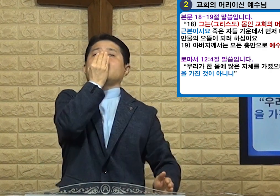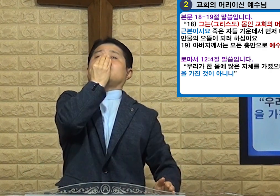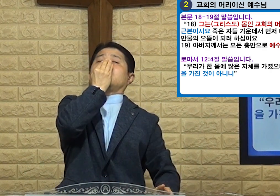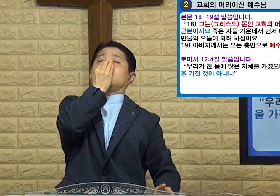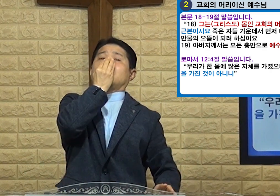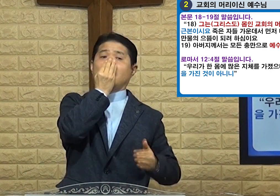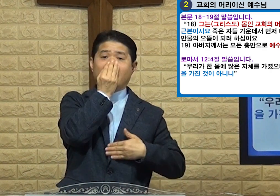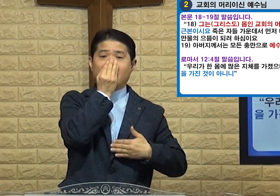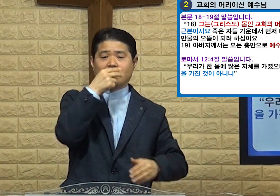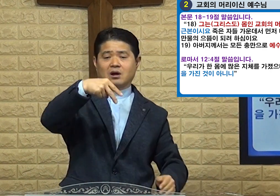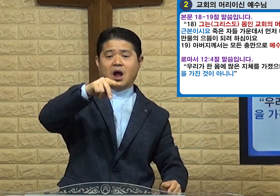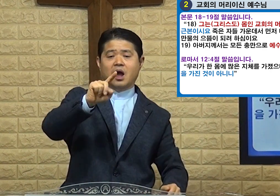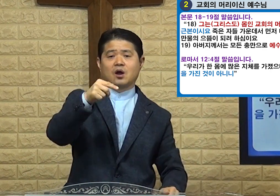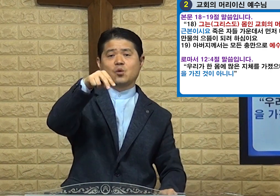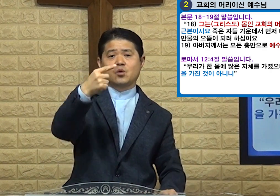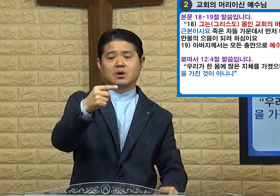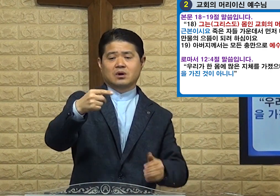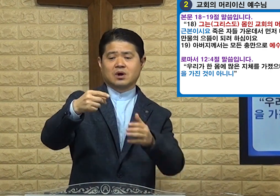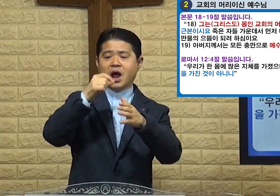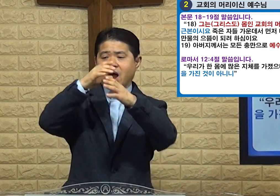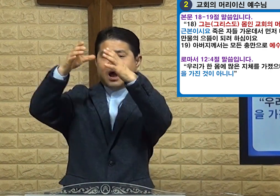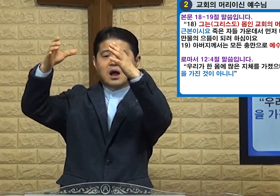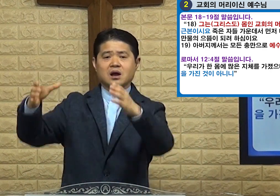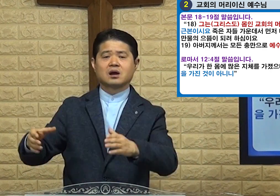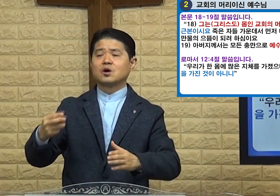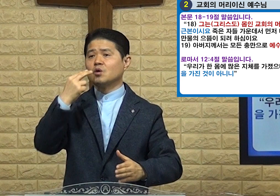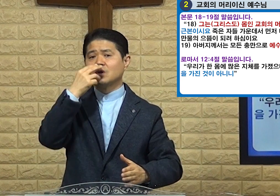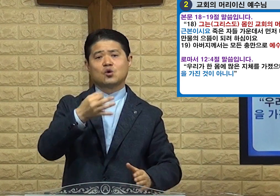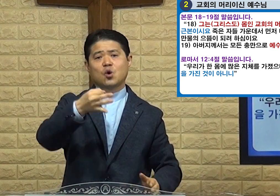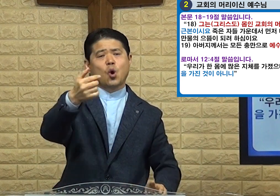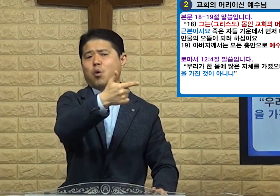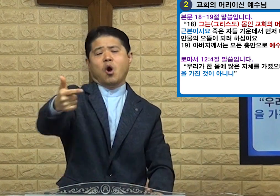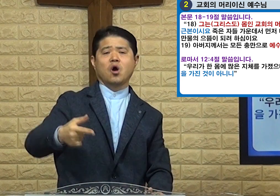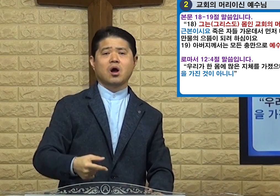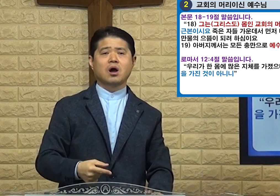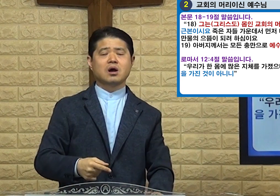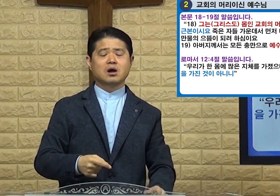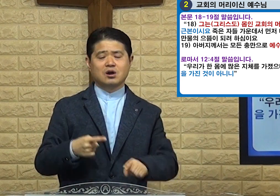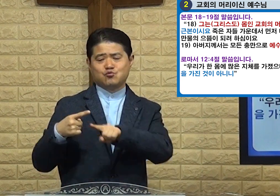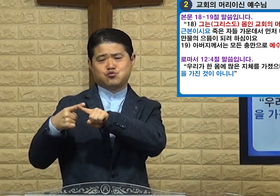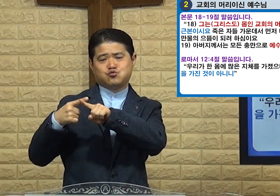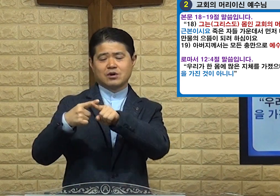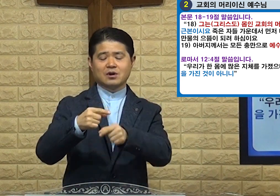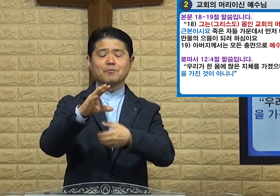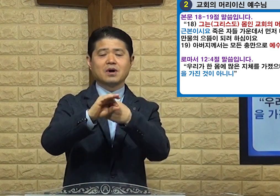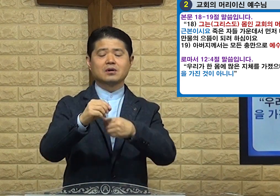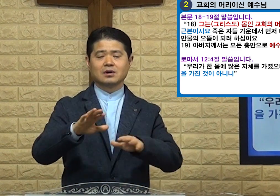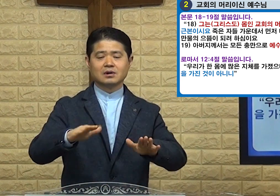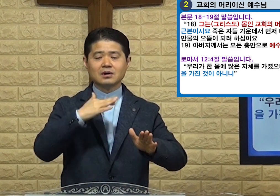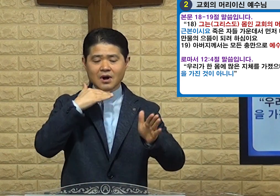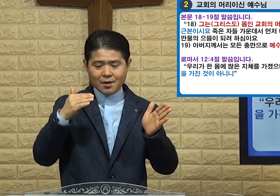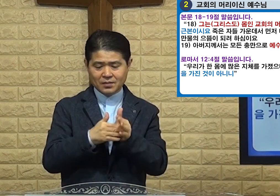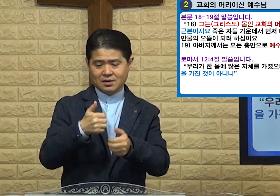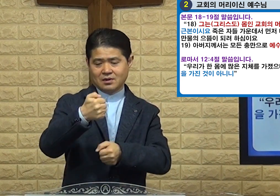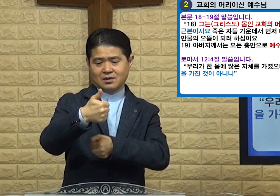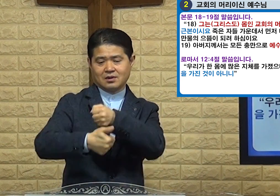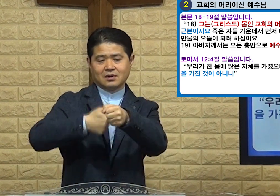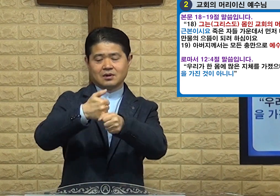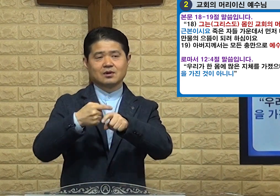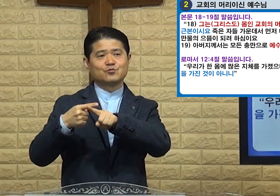병원에 누워서 산소호흡기를 메고 있는 그 환자들의 호흡은 정말 귀한 것입니다. 우리가